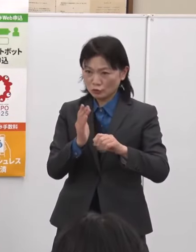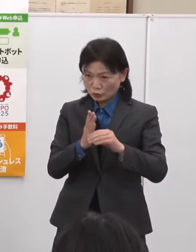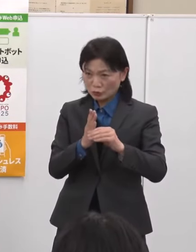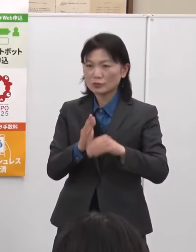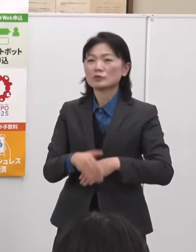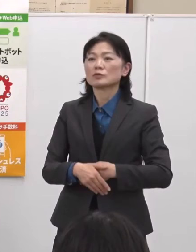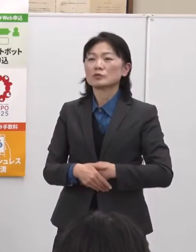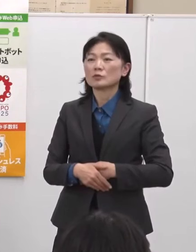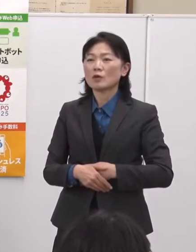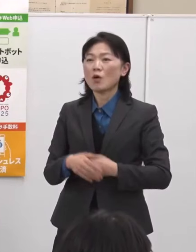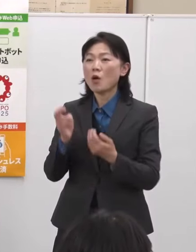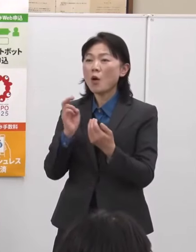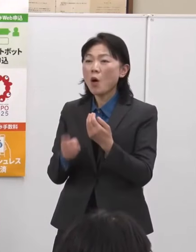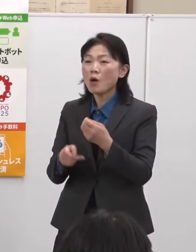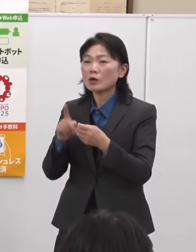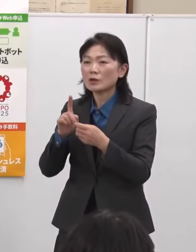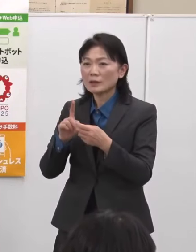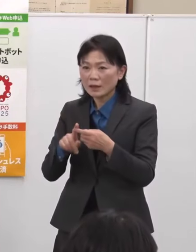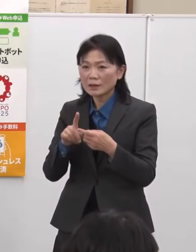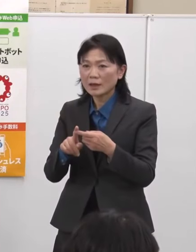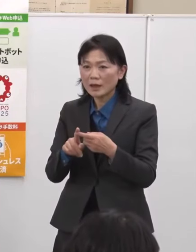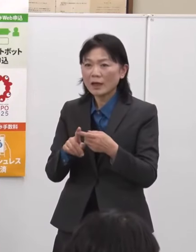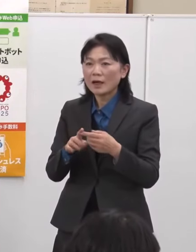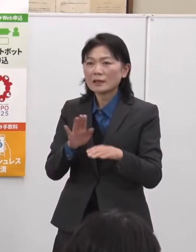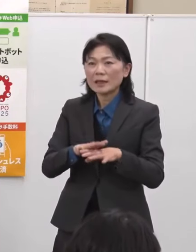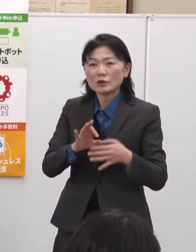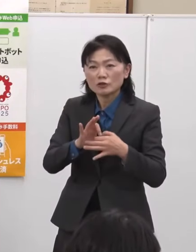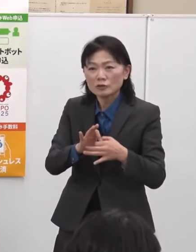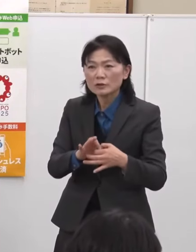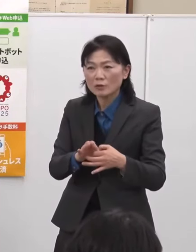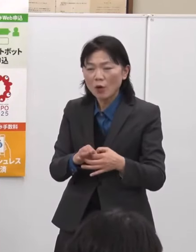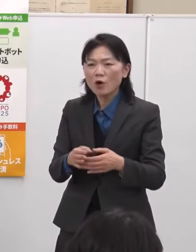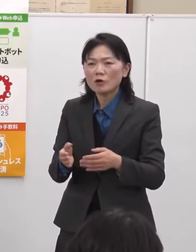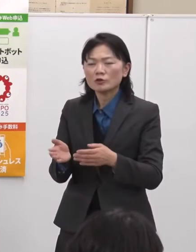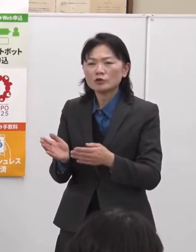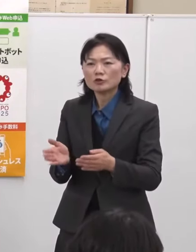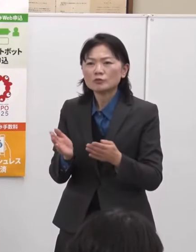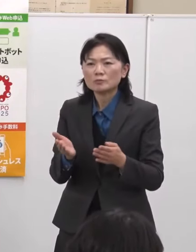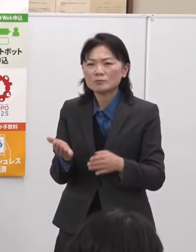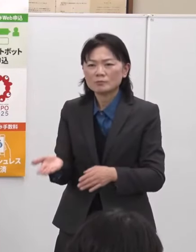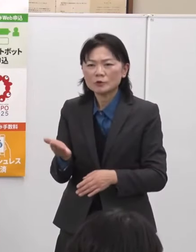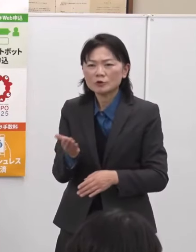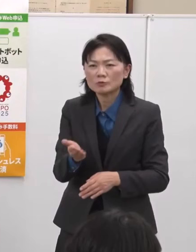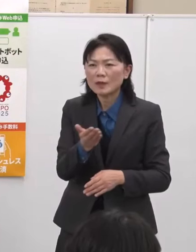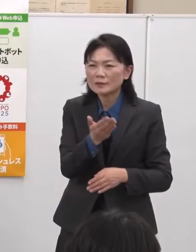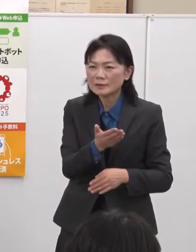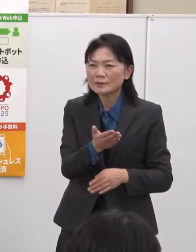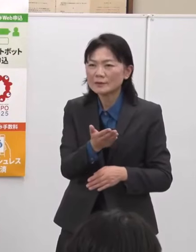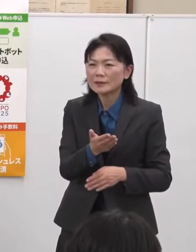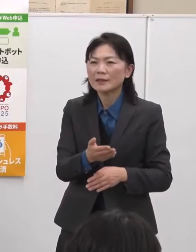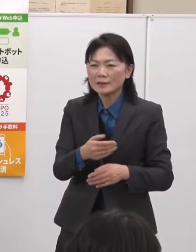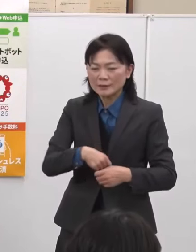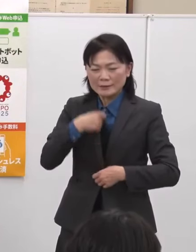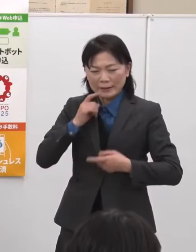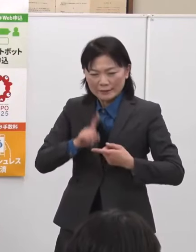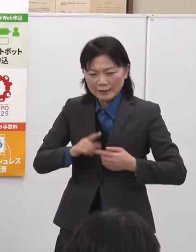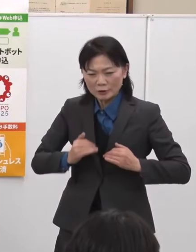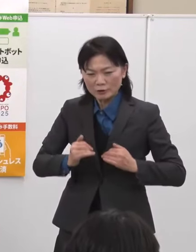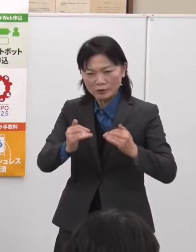こう法的や手続き的に段取りを踏んでやってますから、これはそれ適正に進んでいると認識しています